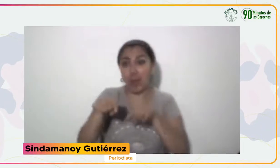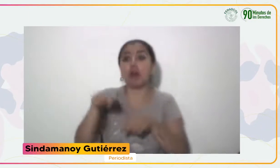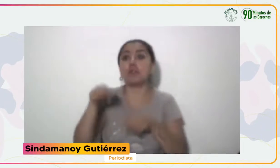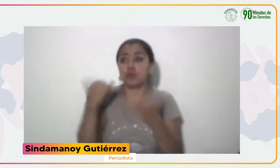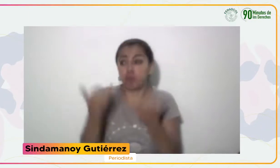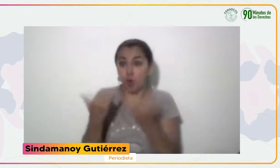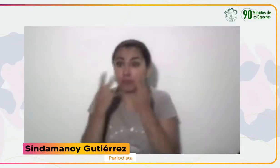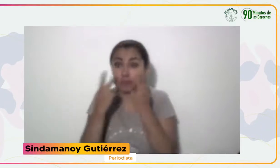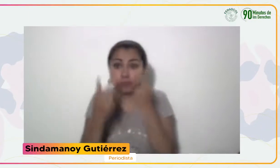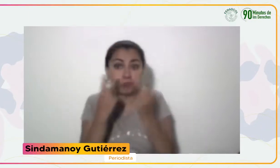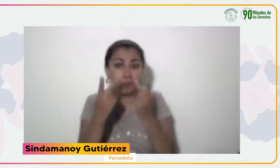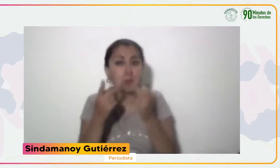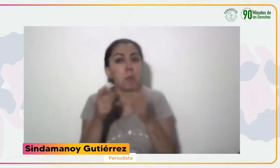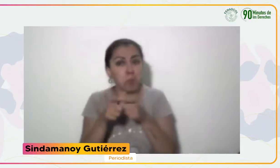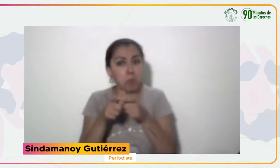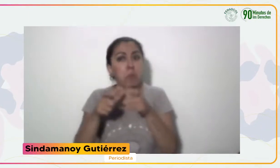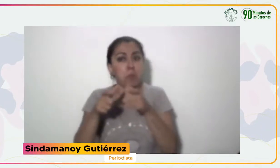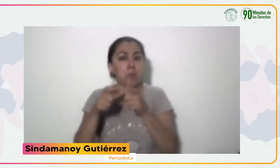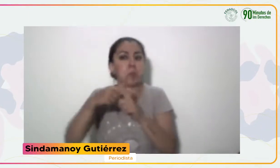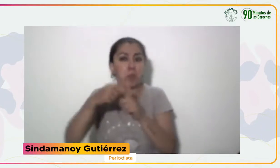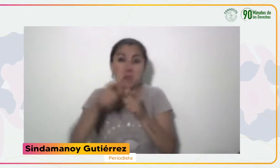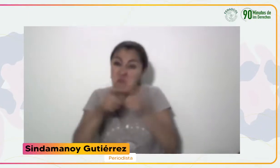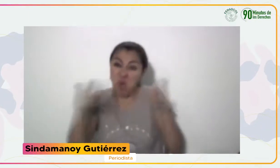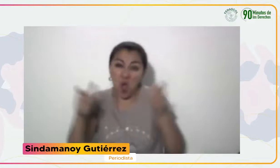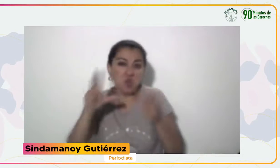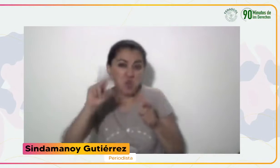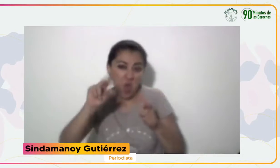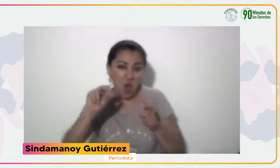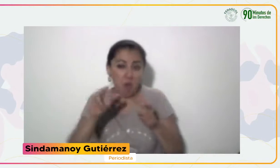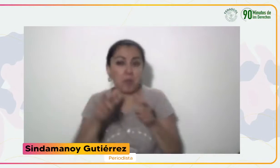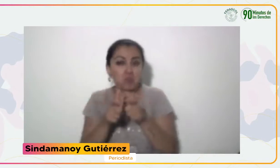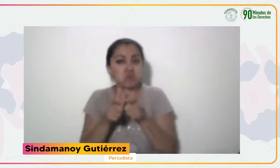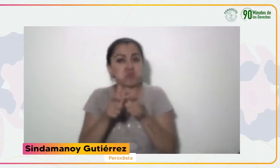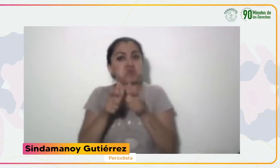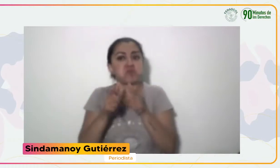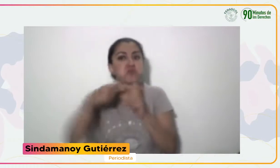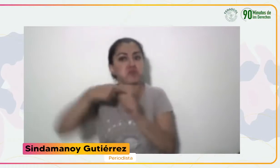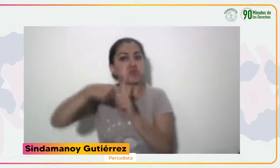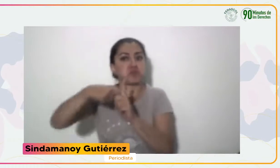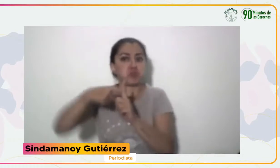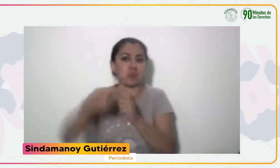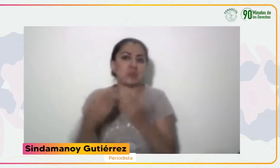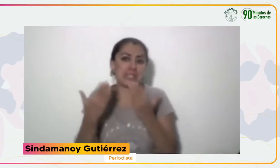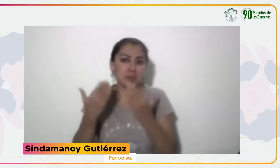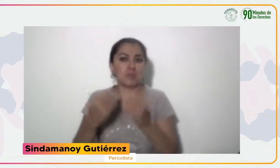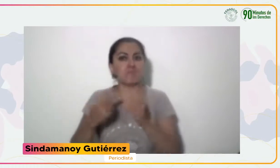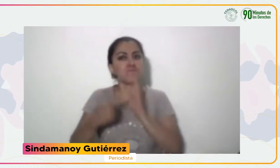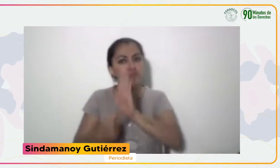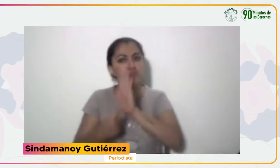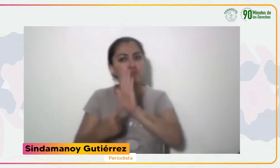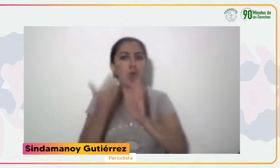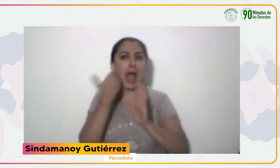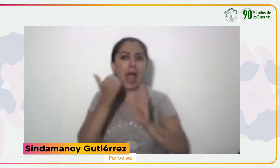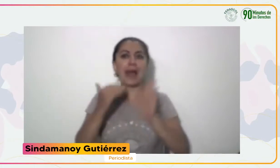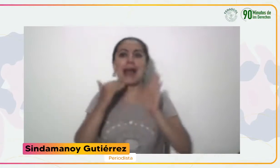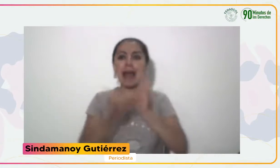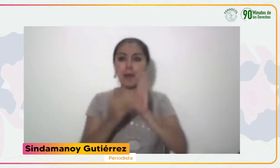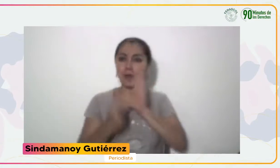otras y que se pueda tener este movimiento. Y lo que veo es que está en aumento. No es que sea un aumento bastante grande, pero está